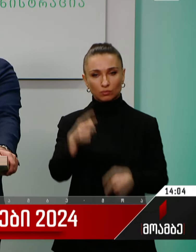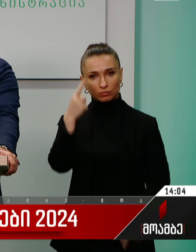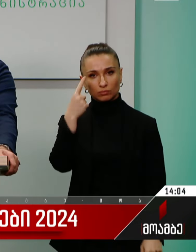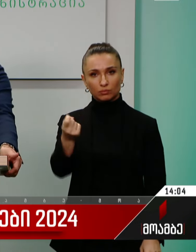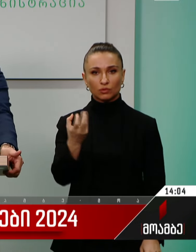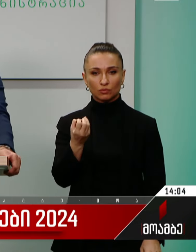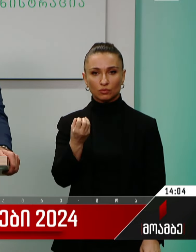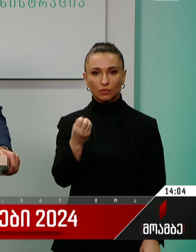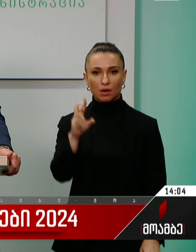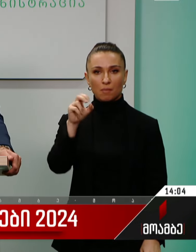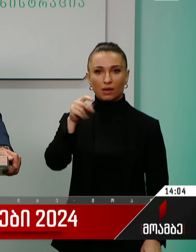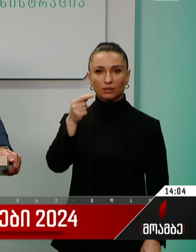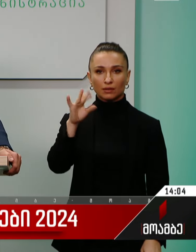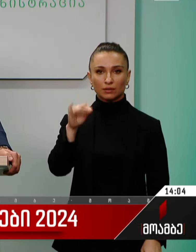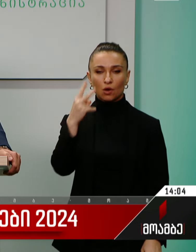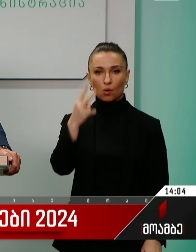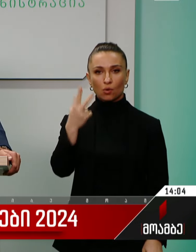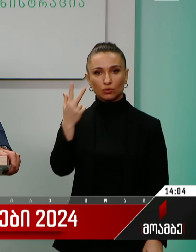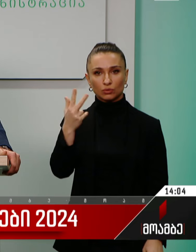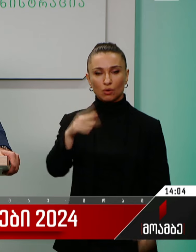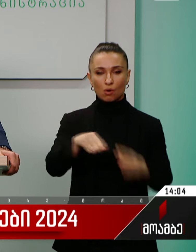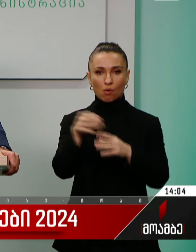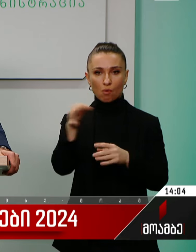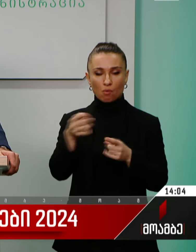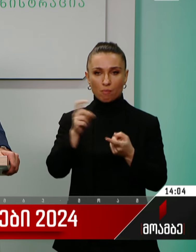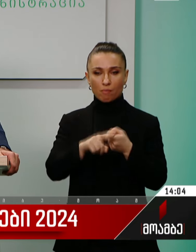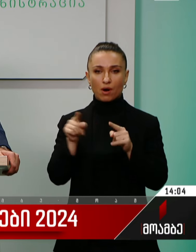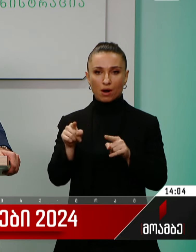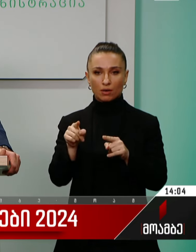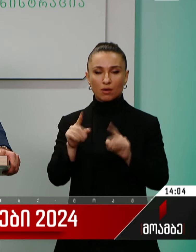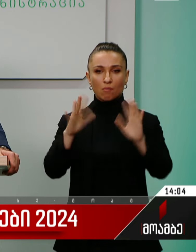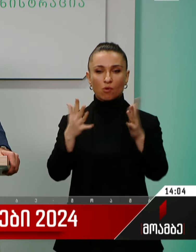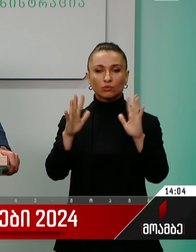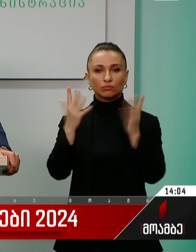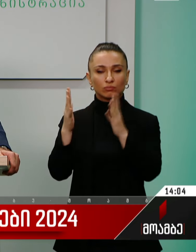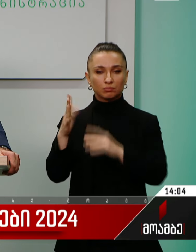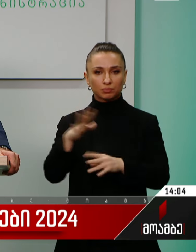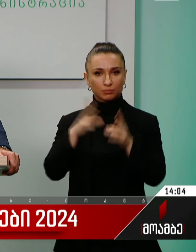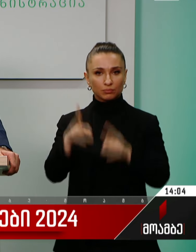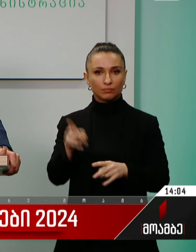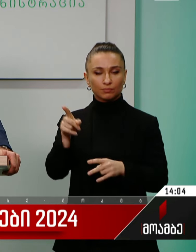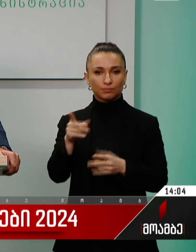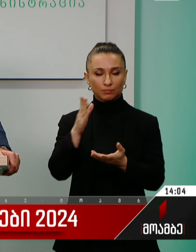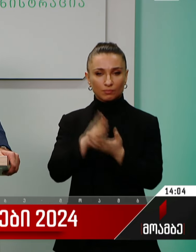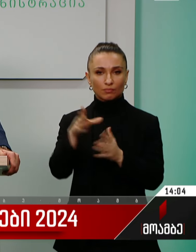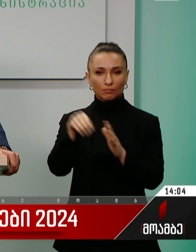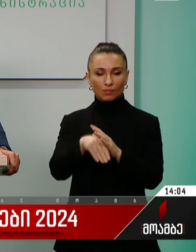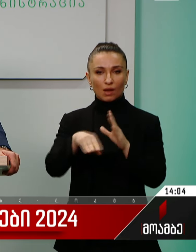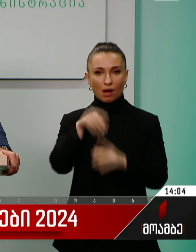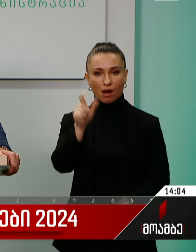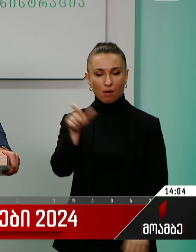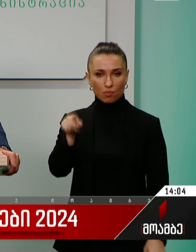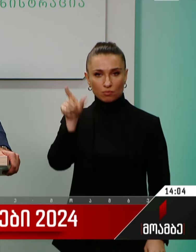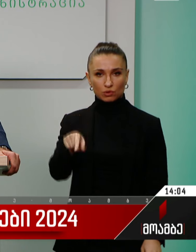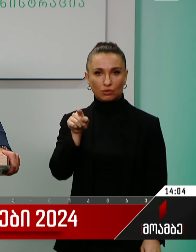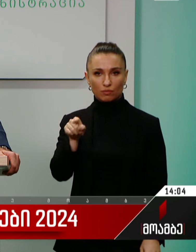გამოეხმაურო ბაღდათის 23 საარჩევნო უბანზე მომხდარ შემთხვევას, რომლის ფარგლებშიც